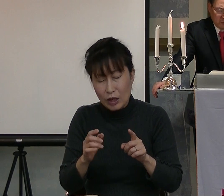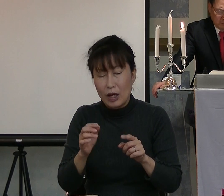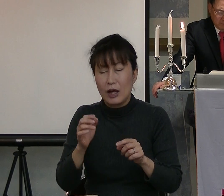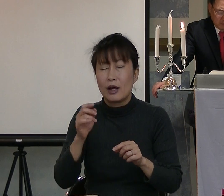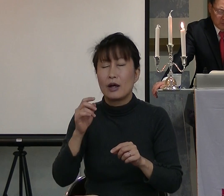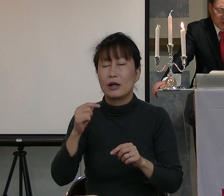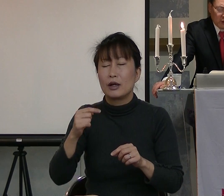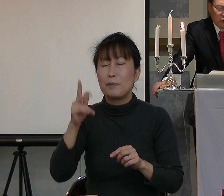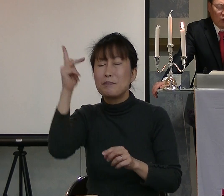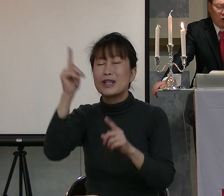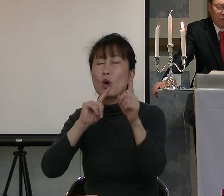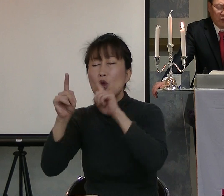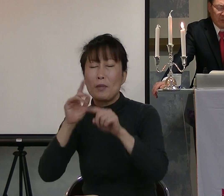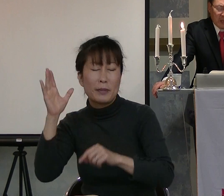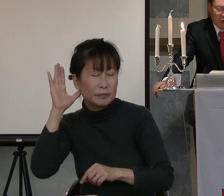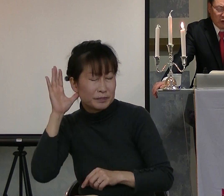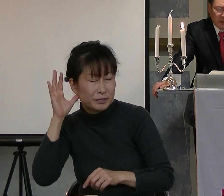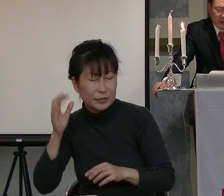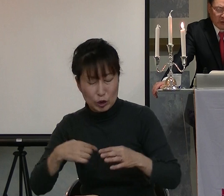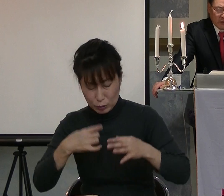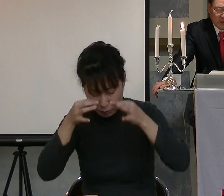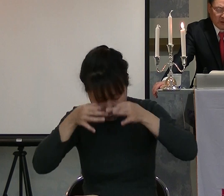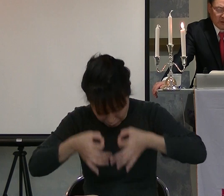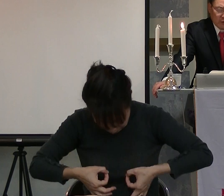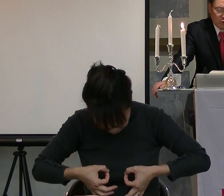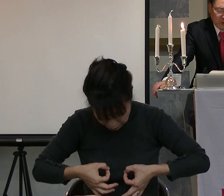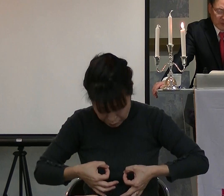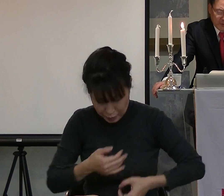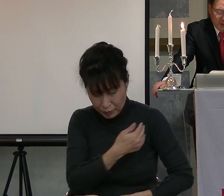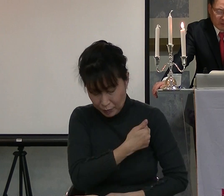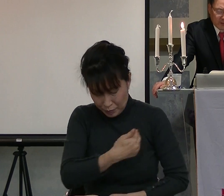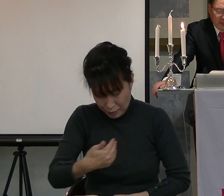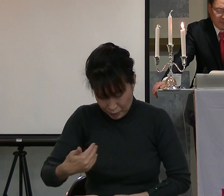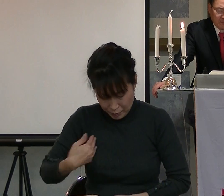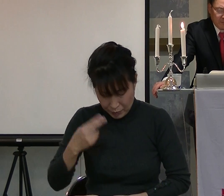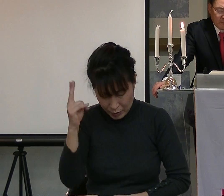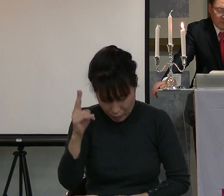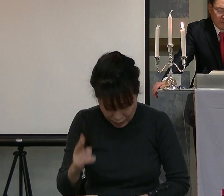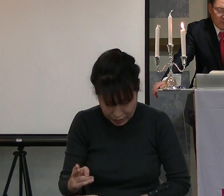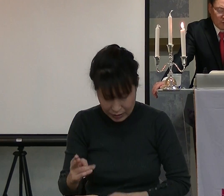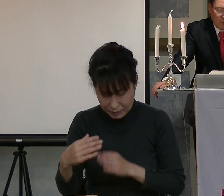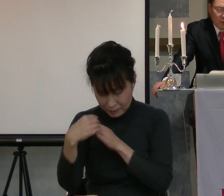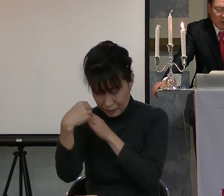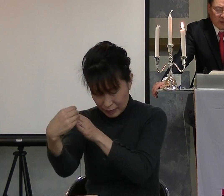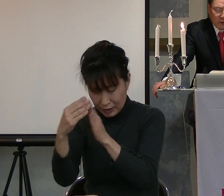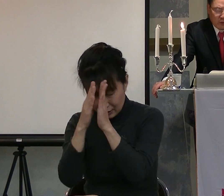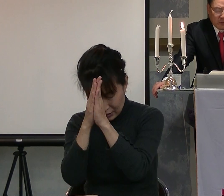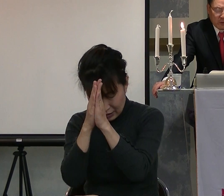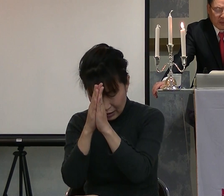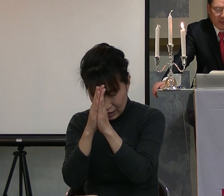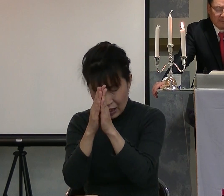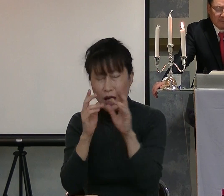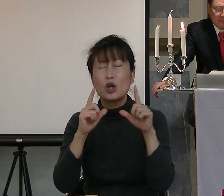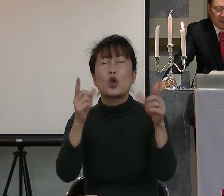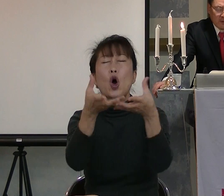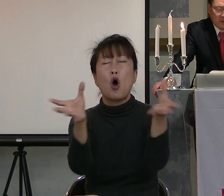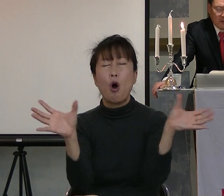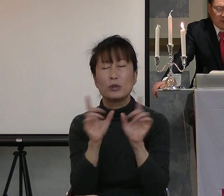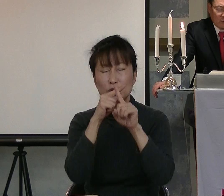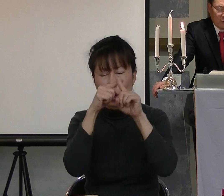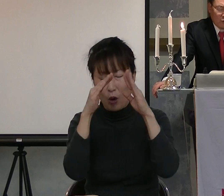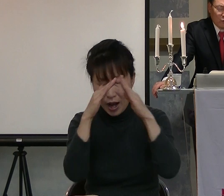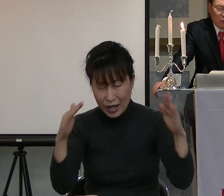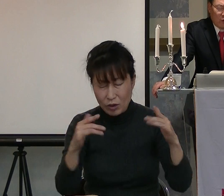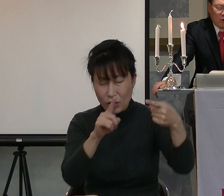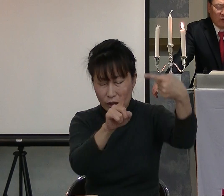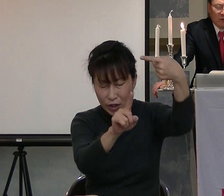自分自身を導き直すことができるように主を導いてください。東部教会の一人一人が